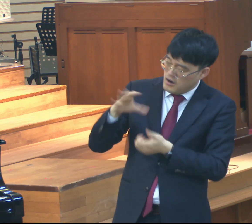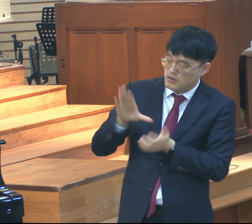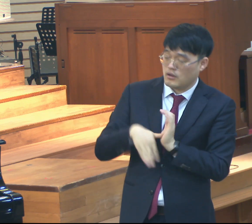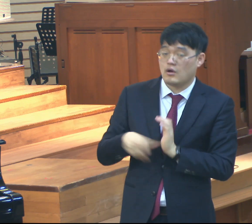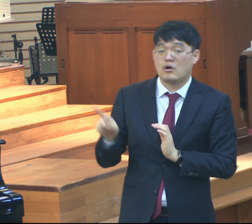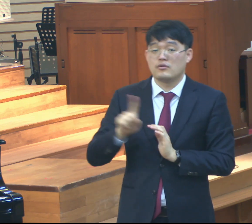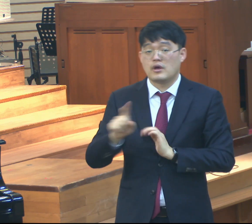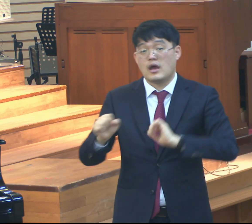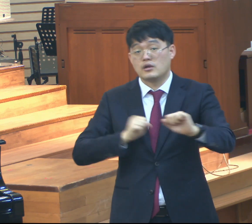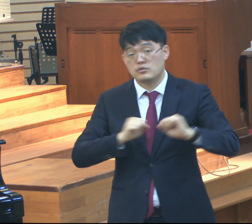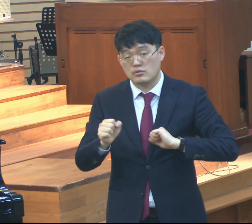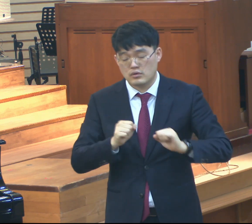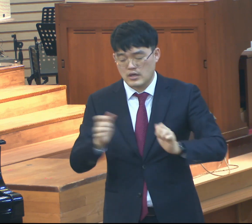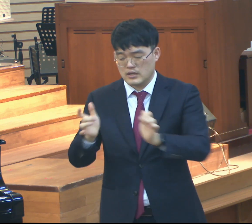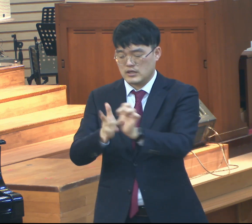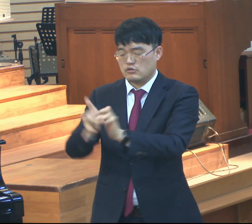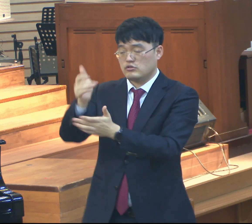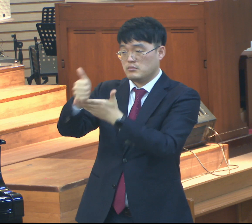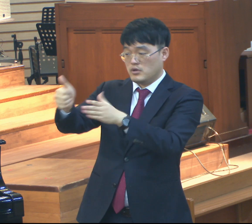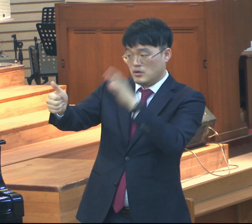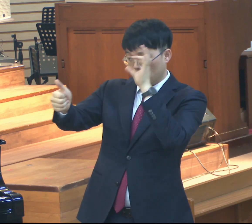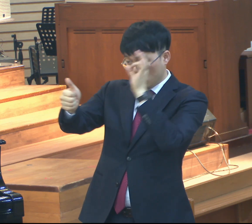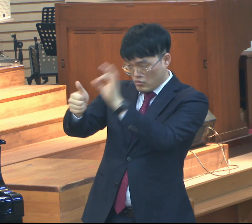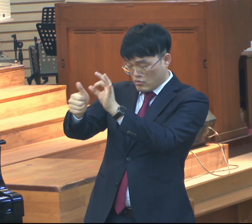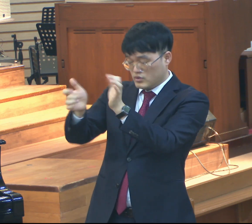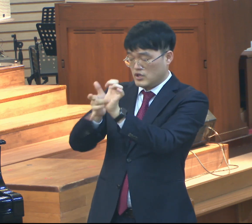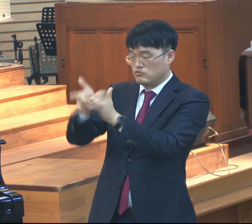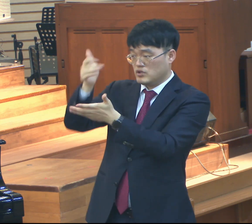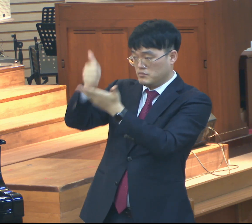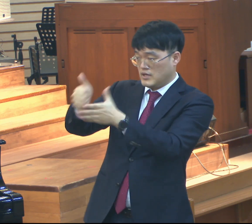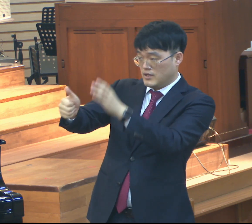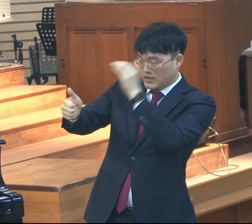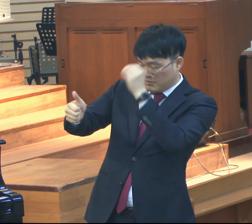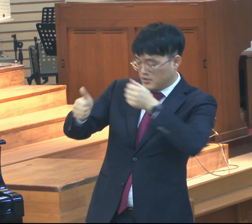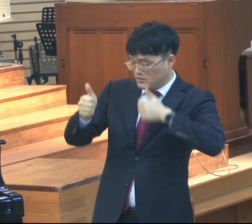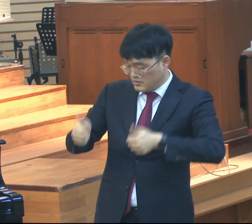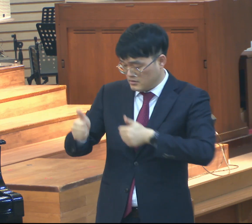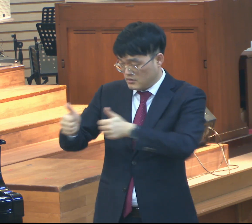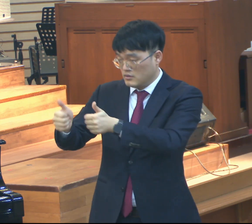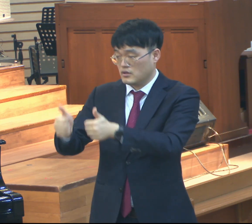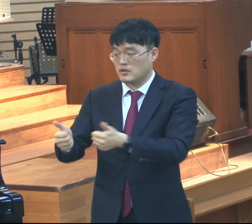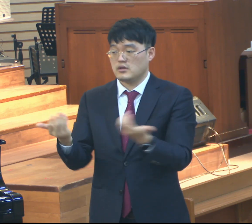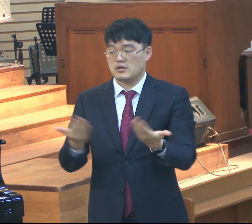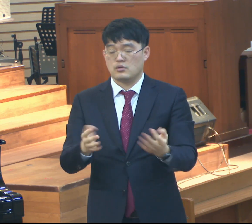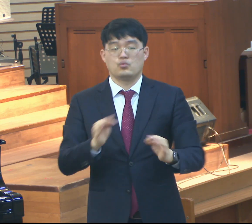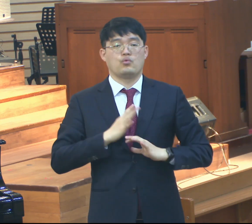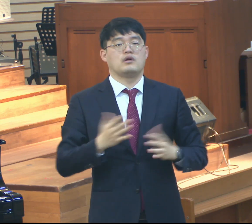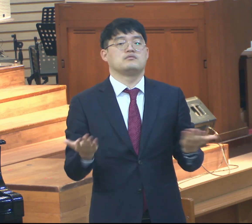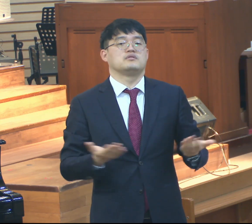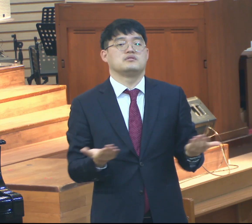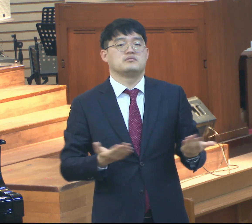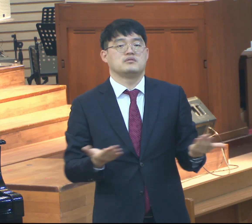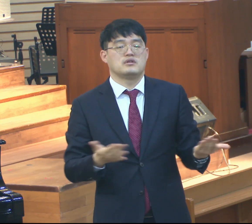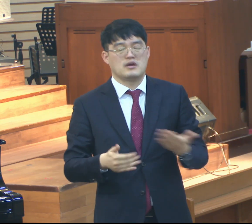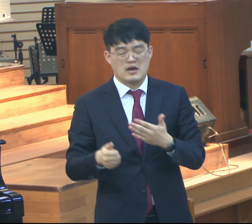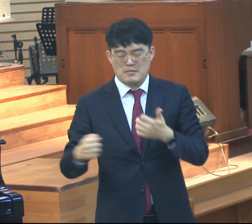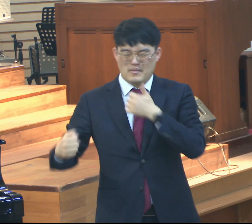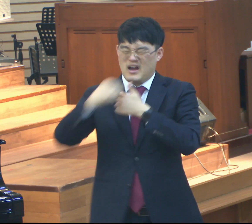행동하셨는가 예수 그리스도를 바라보고 그분의 뒤를 따랐다는 것은 아주 놀라운 일입니다. 폭력을 당하면서